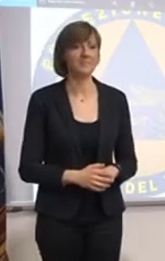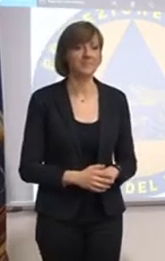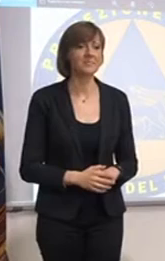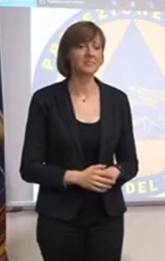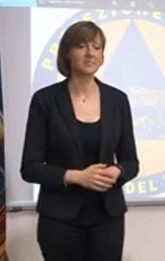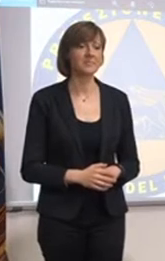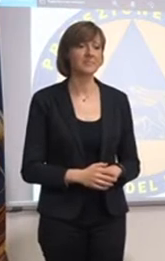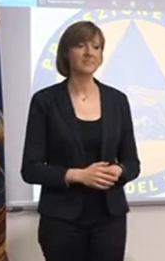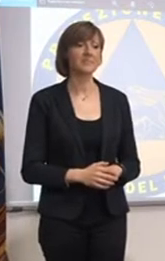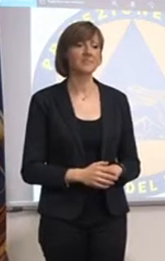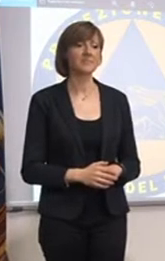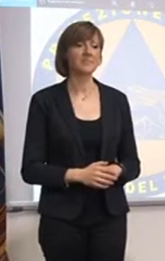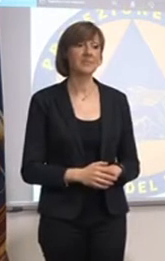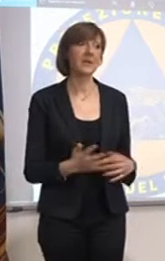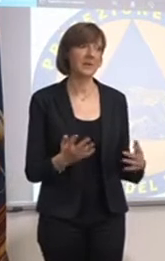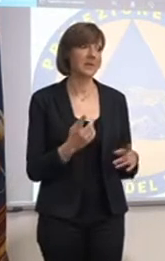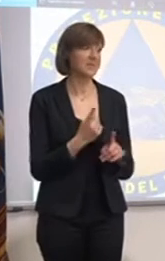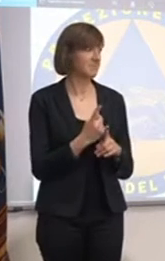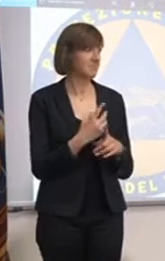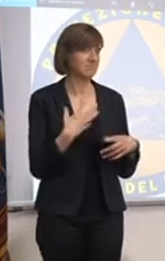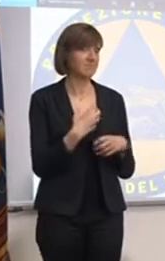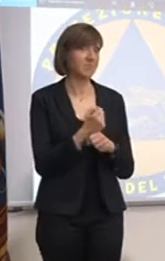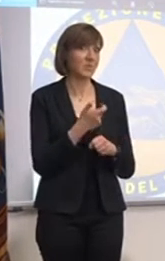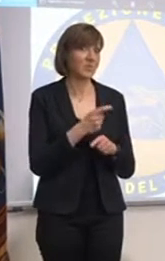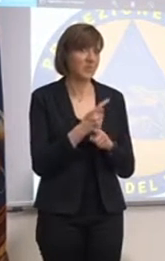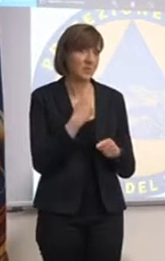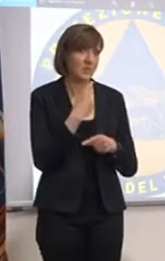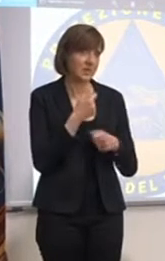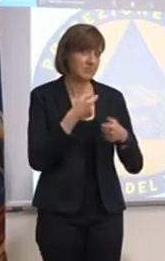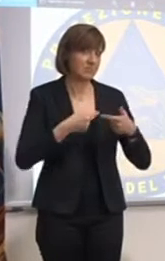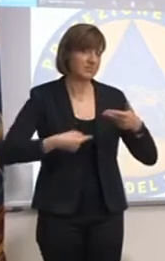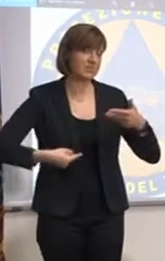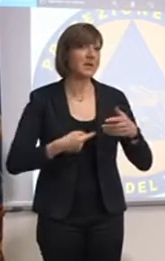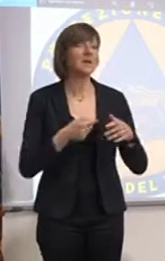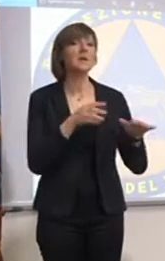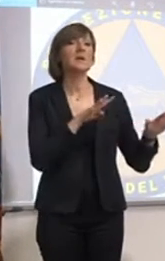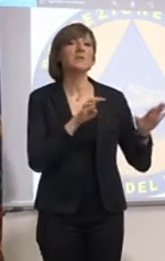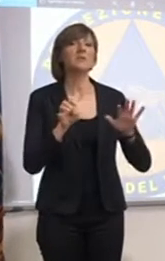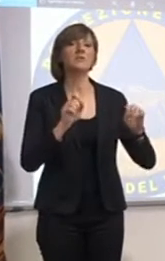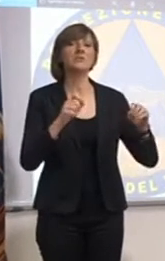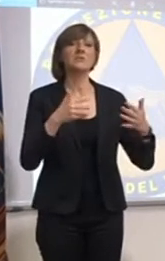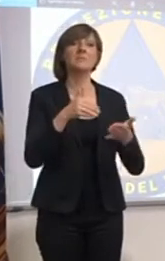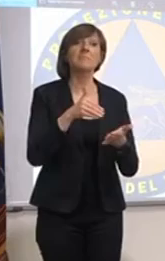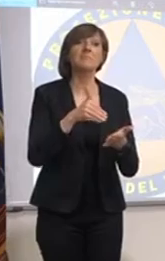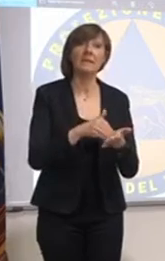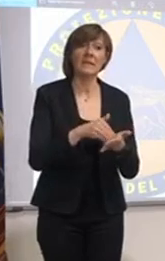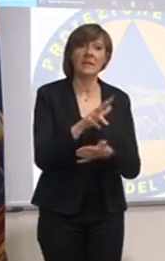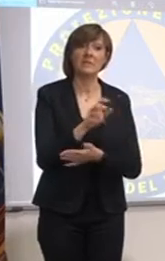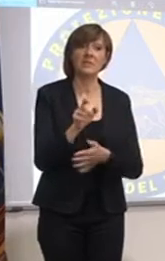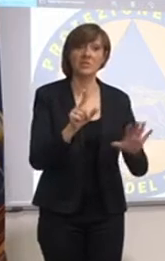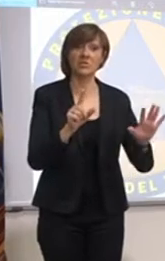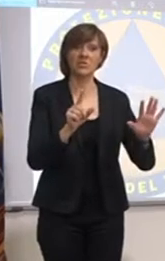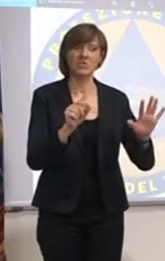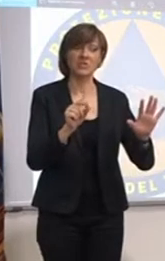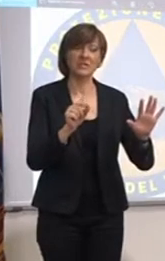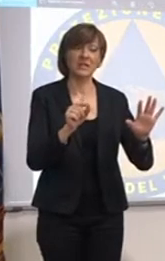la conferenza stampa del presidente del Veneto Luca Zaia in diretta, come sempre, dalla